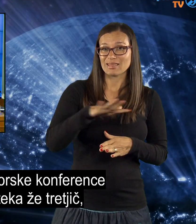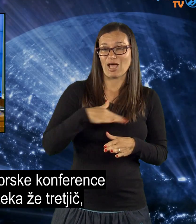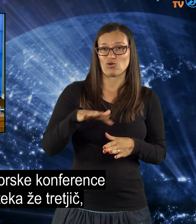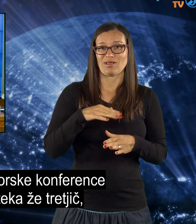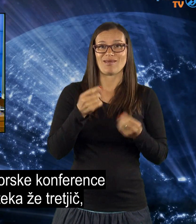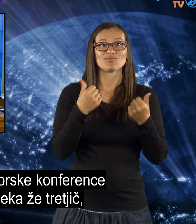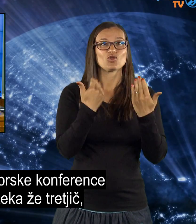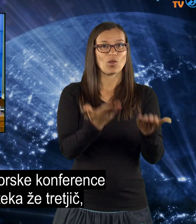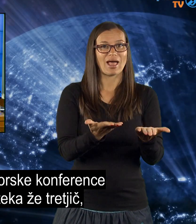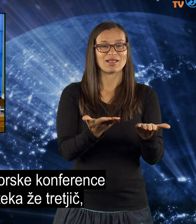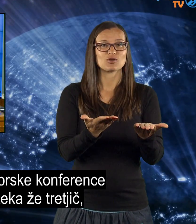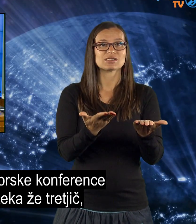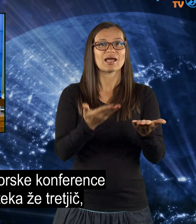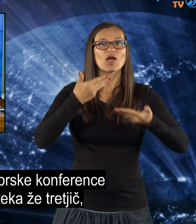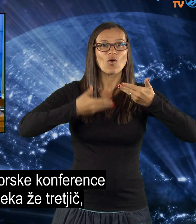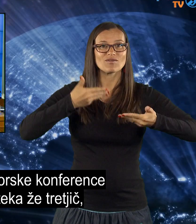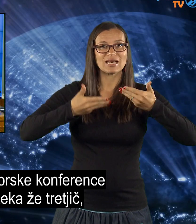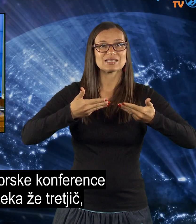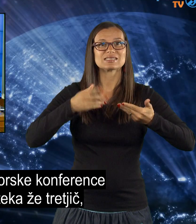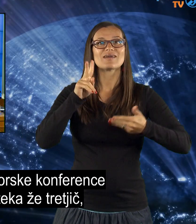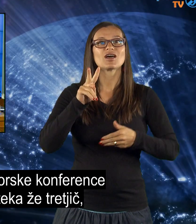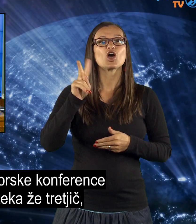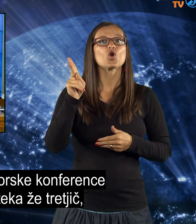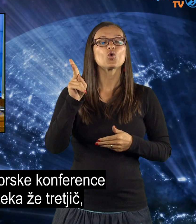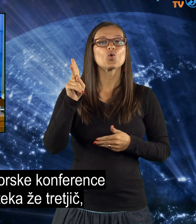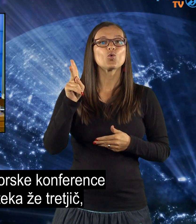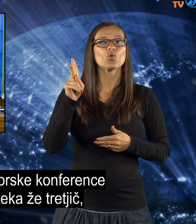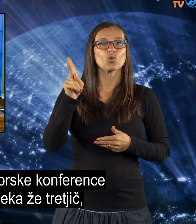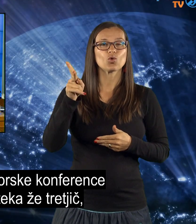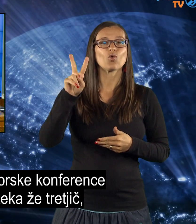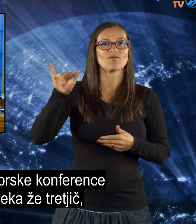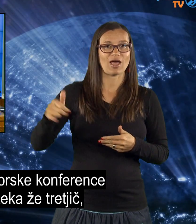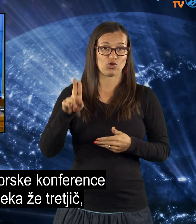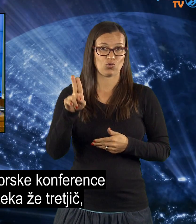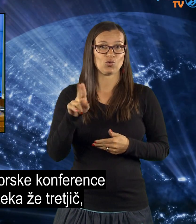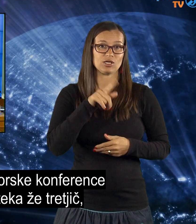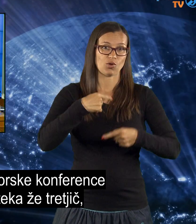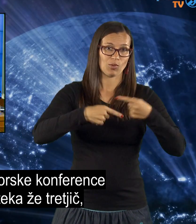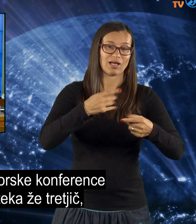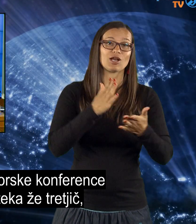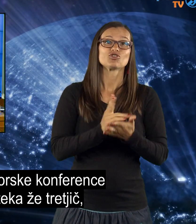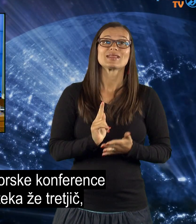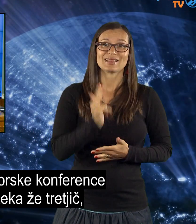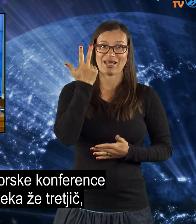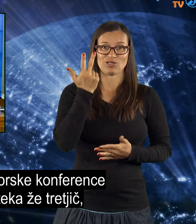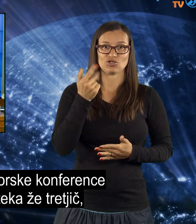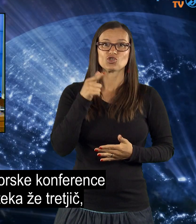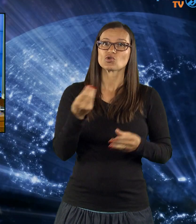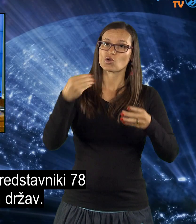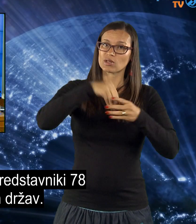Mednarodne donatorske konference v Kuvajtu, ki poteka že tretjič, so se udeležili predstavniki 78 evropskih